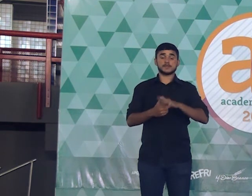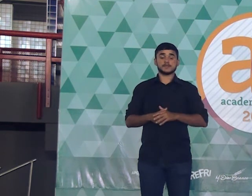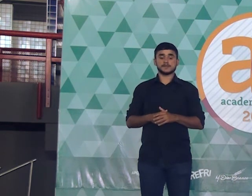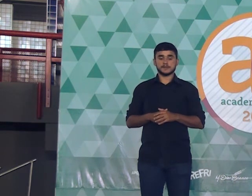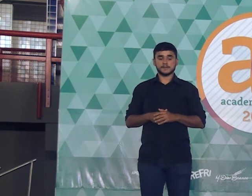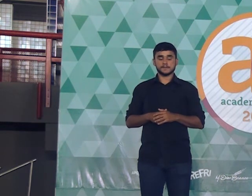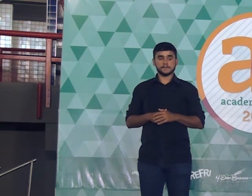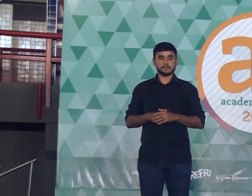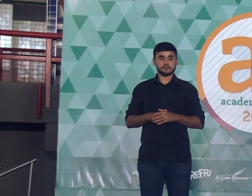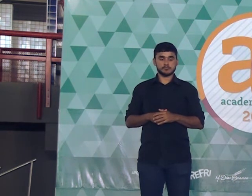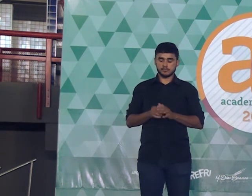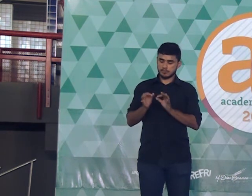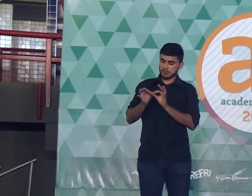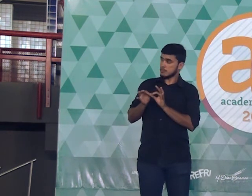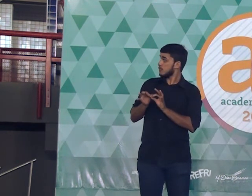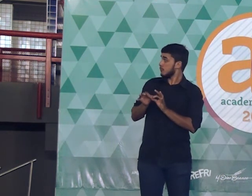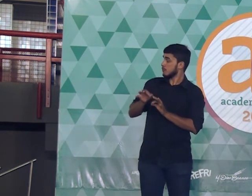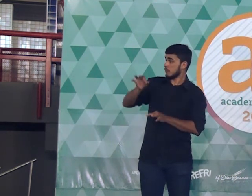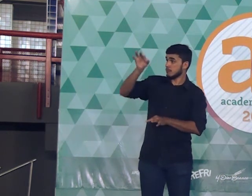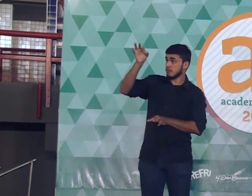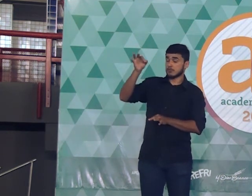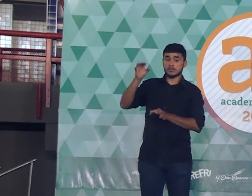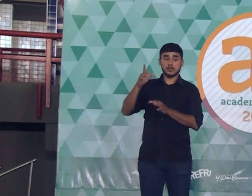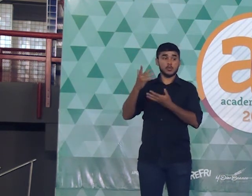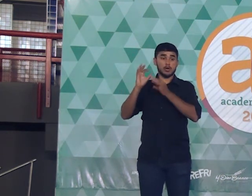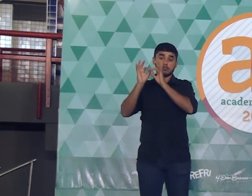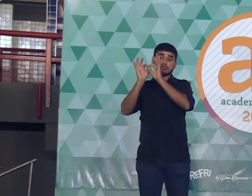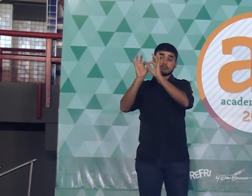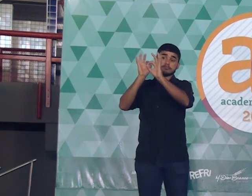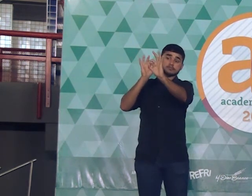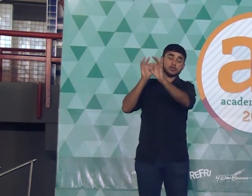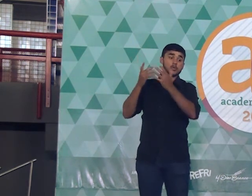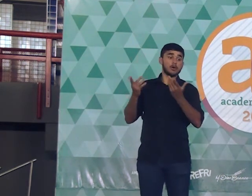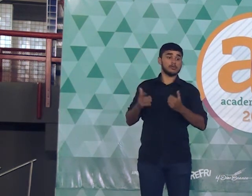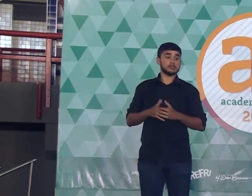formado com a direção vertical ou com a horizontal?